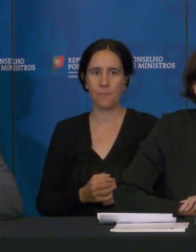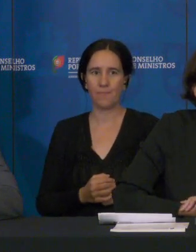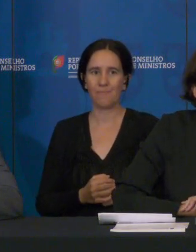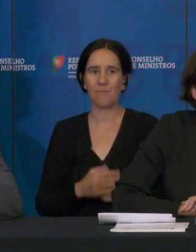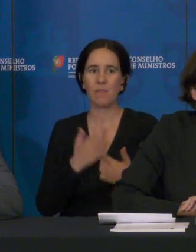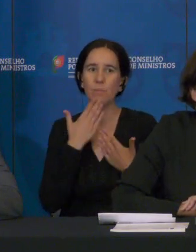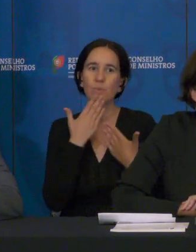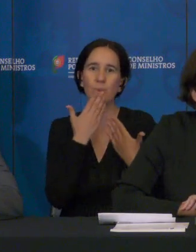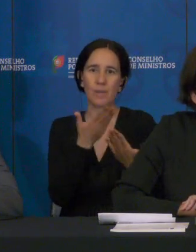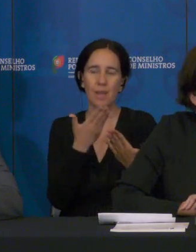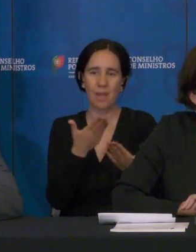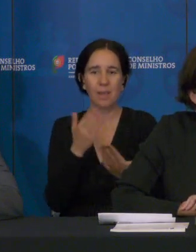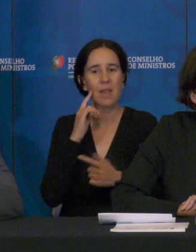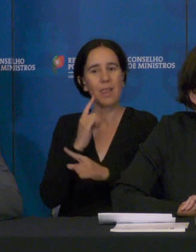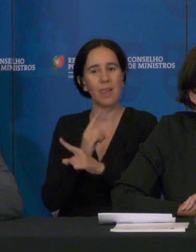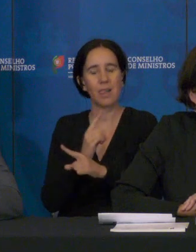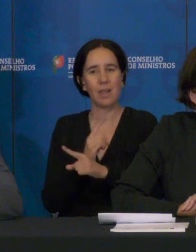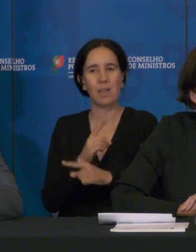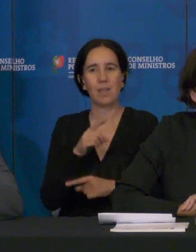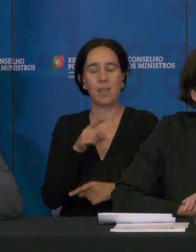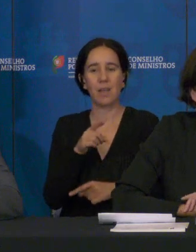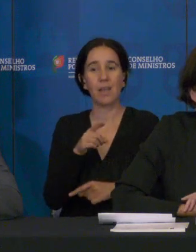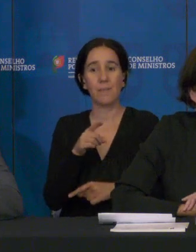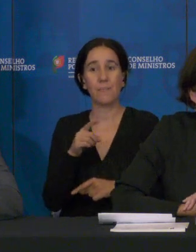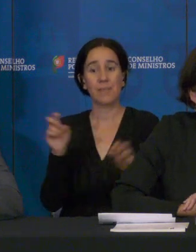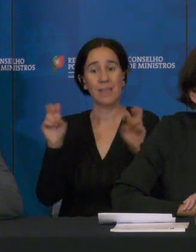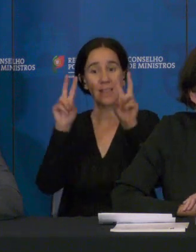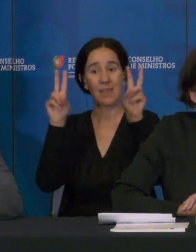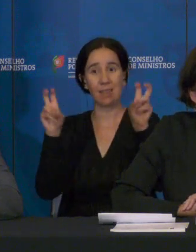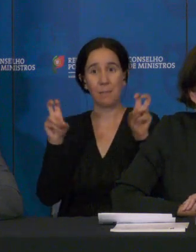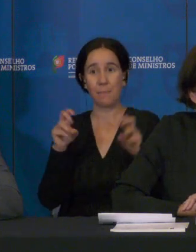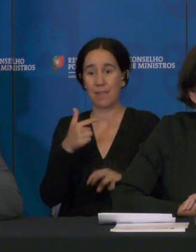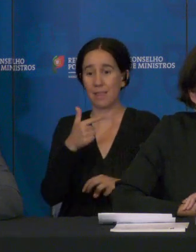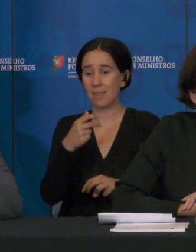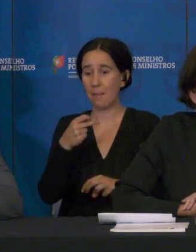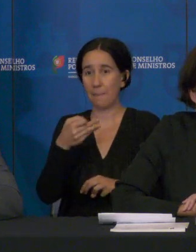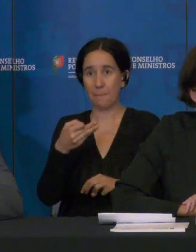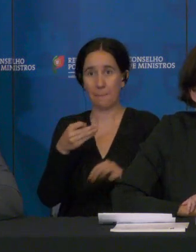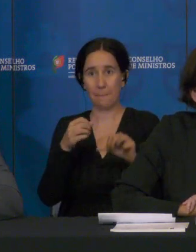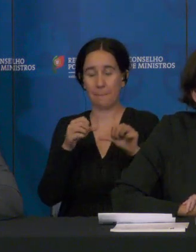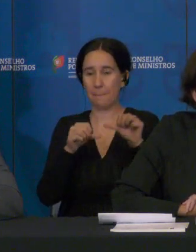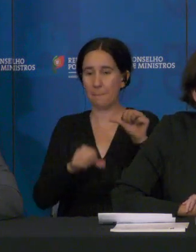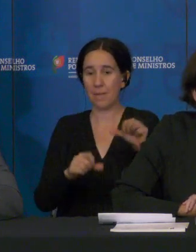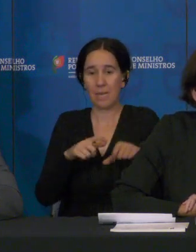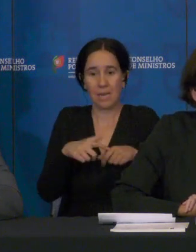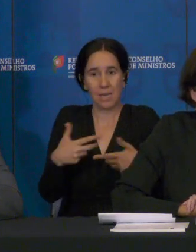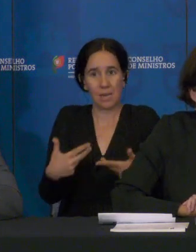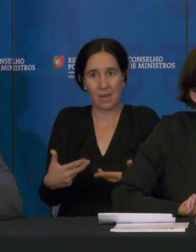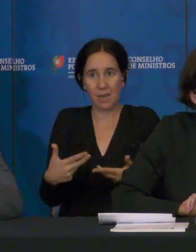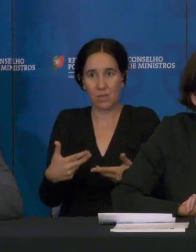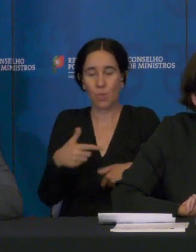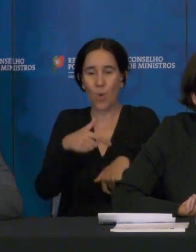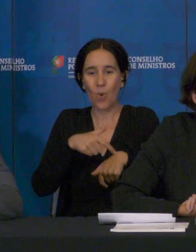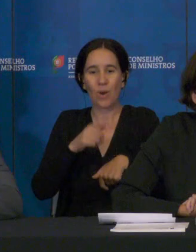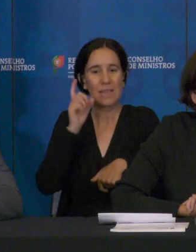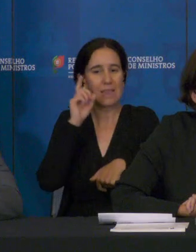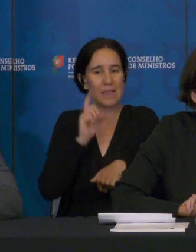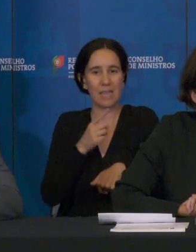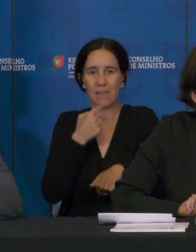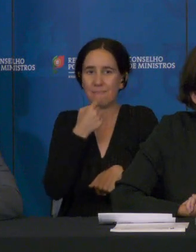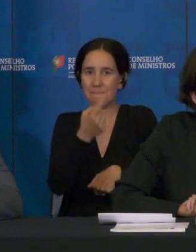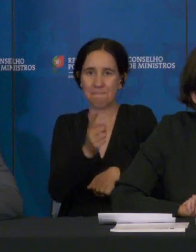Muito obrigada. Relativamente ao tema da TAP, não vamos colocar neste momento uma hora e um dia